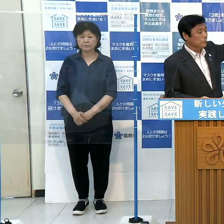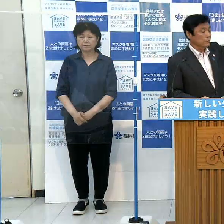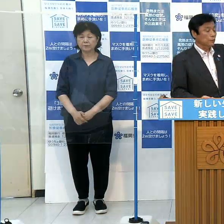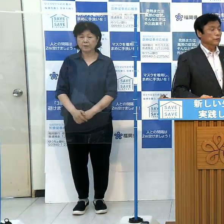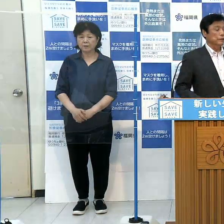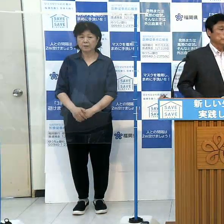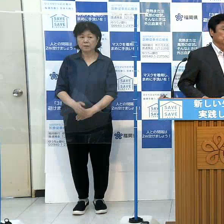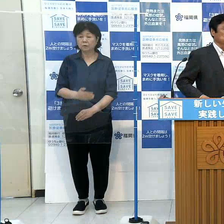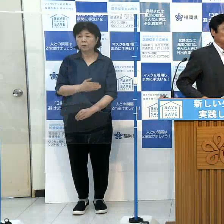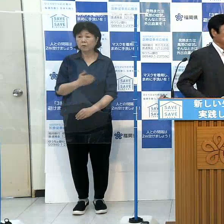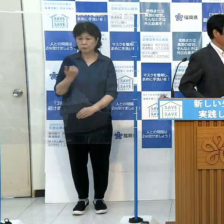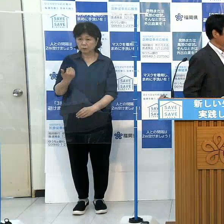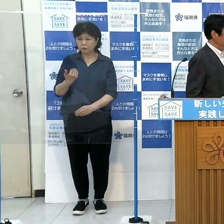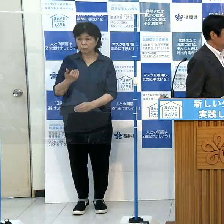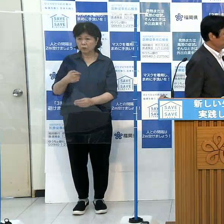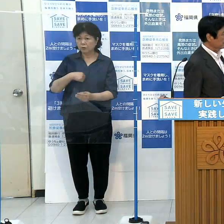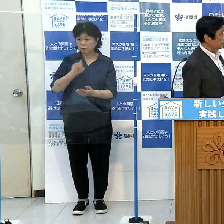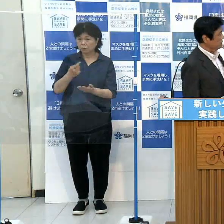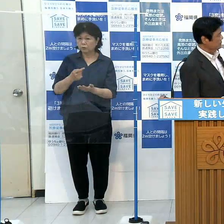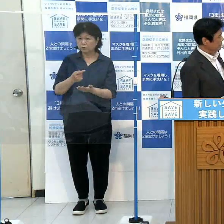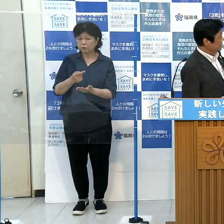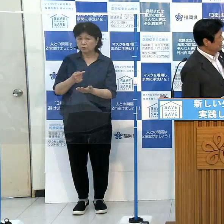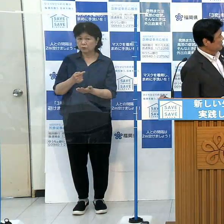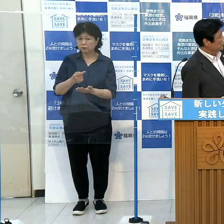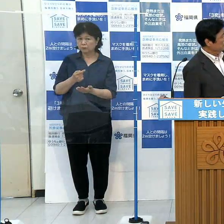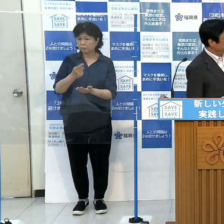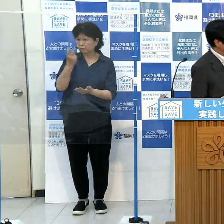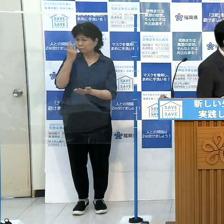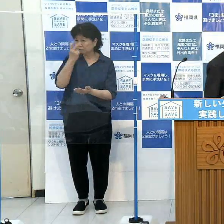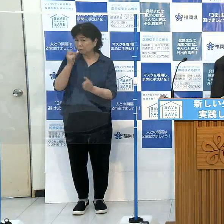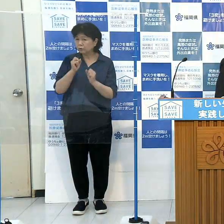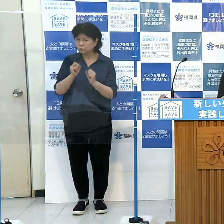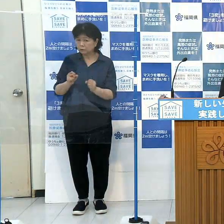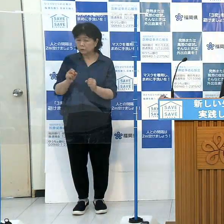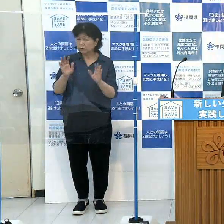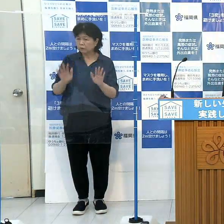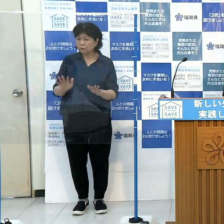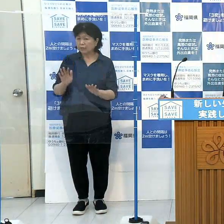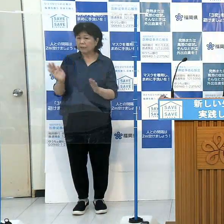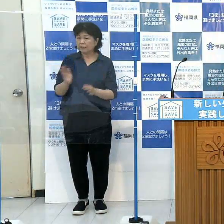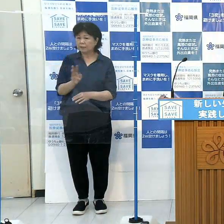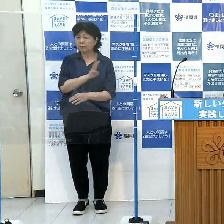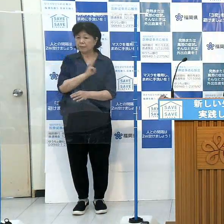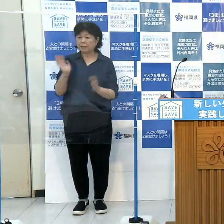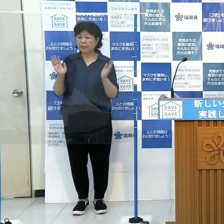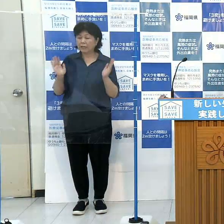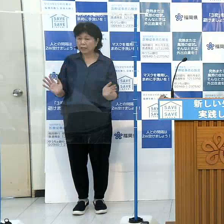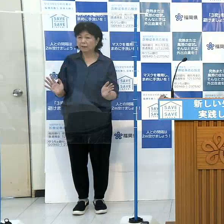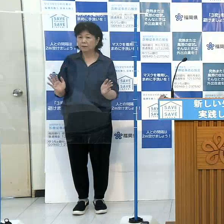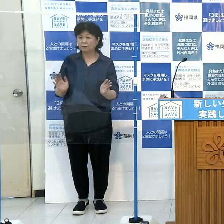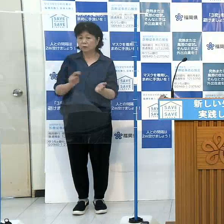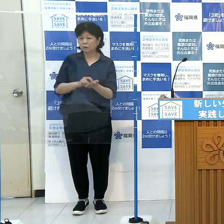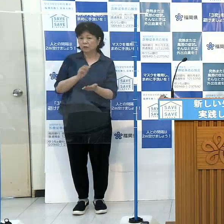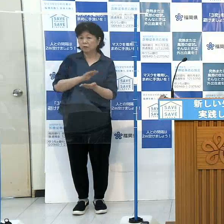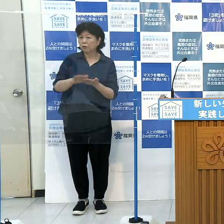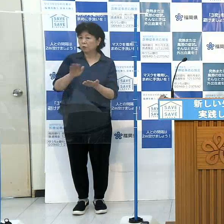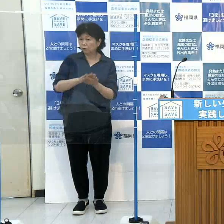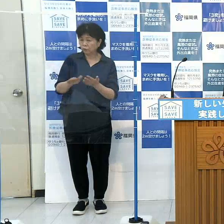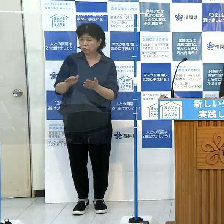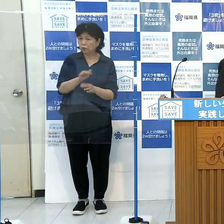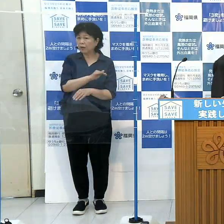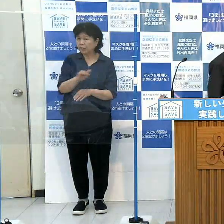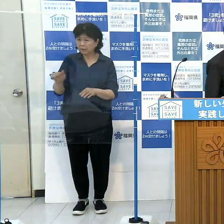この私どもの独自の指標に照らしてみると、この3日間の移動平均の3日間を見ます